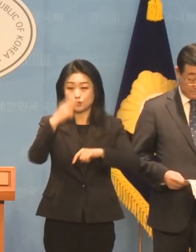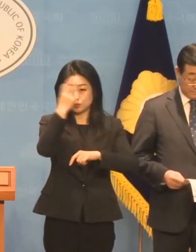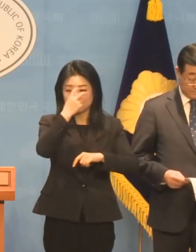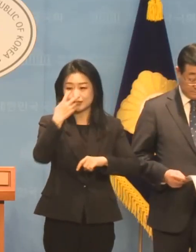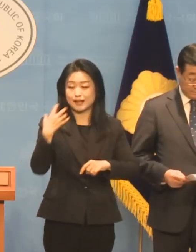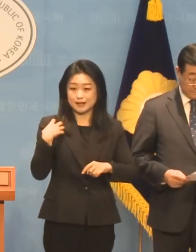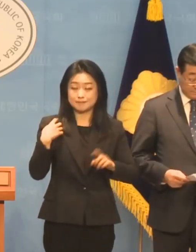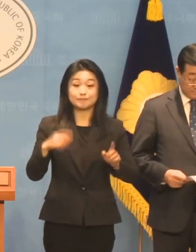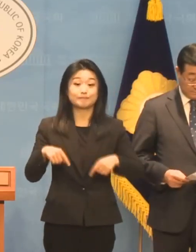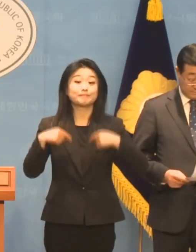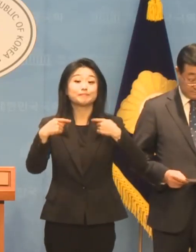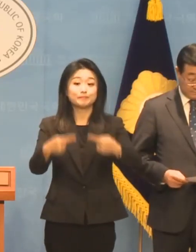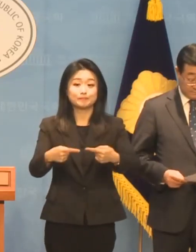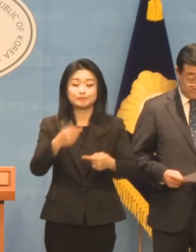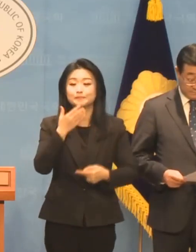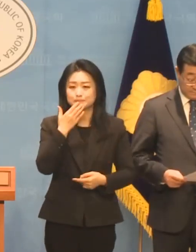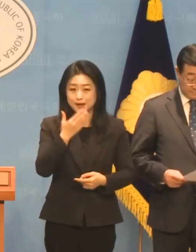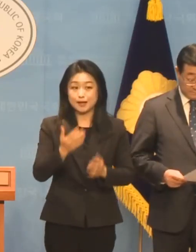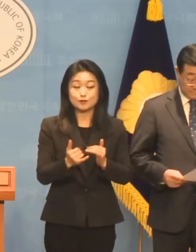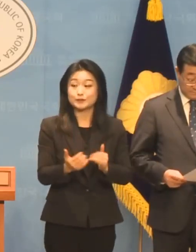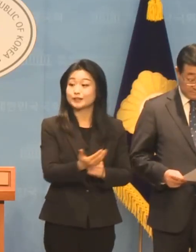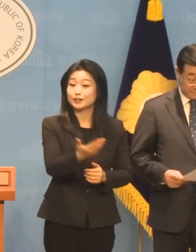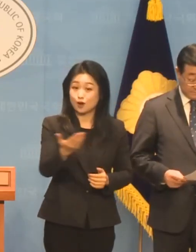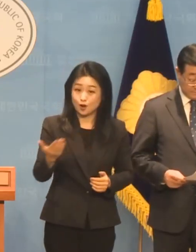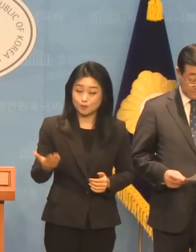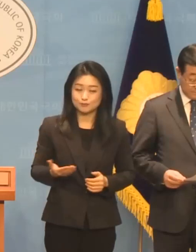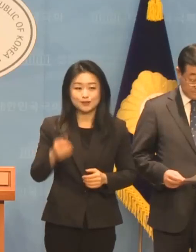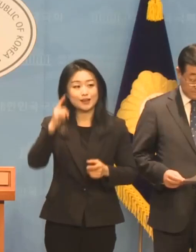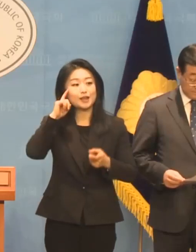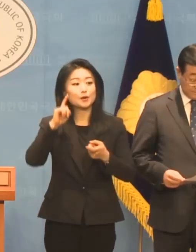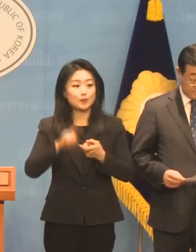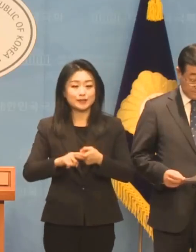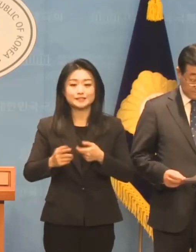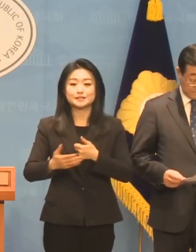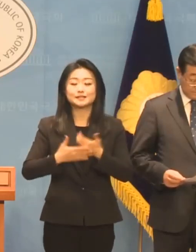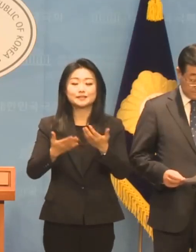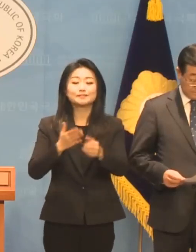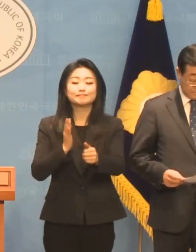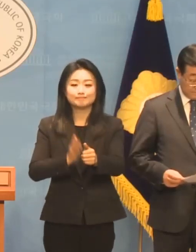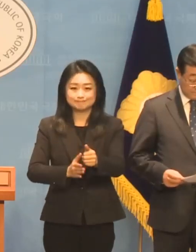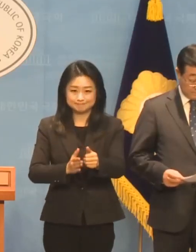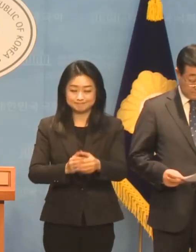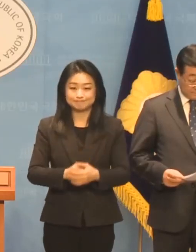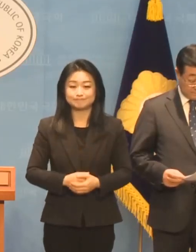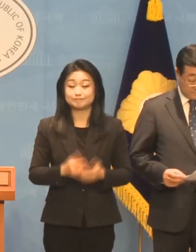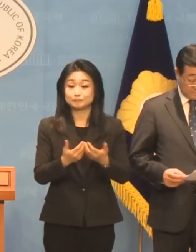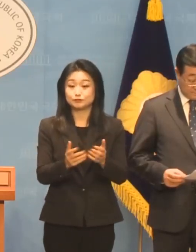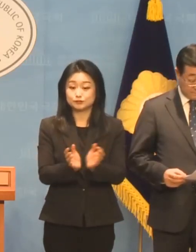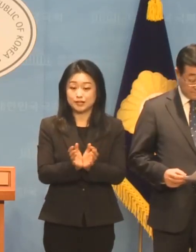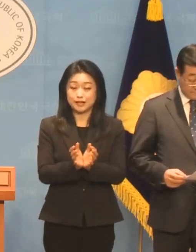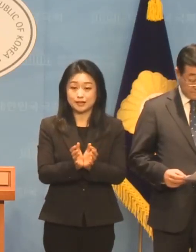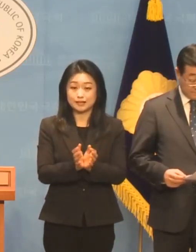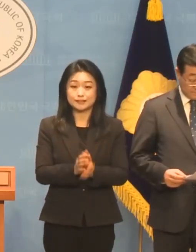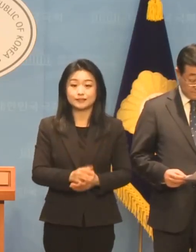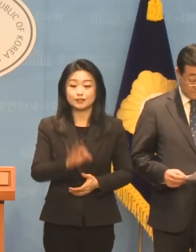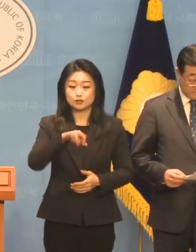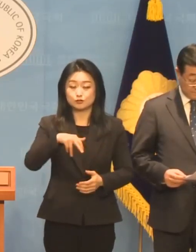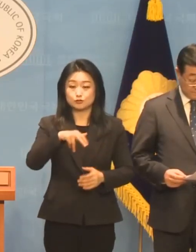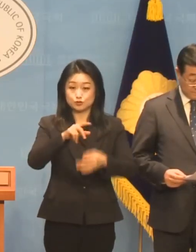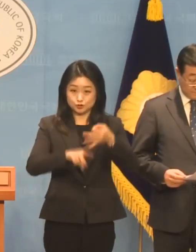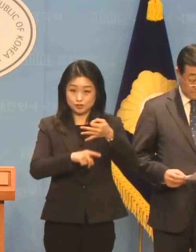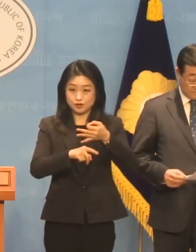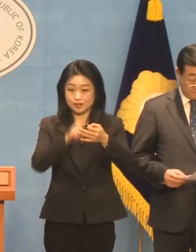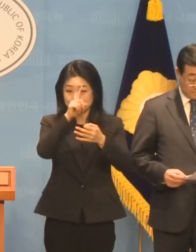것을 약속드립니다. 국민 여러분의 많은 관심을 부탁드립니다. 더불어민주당 소속 윤석열